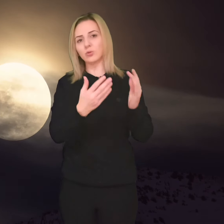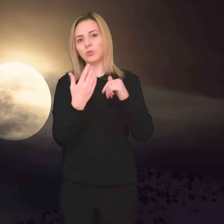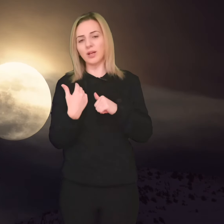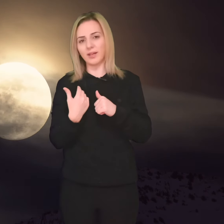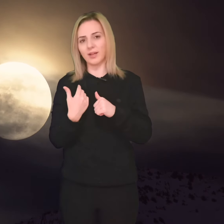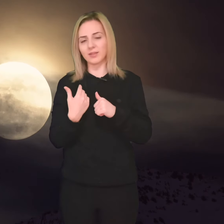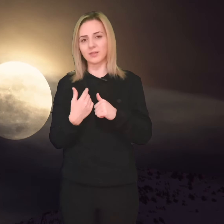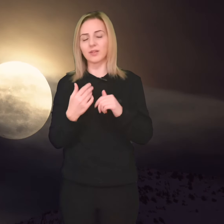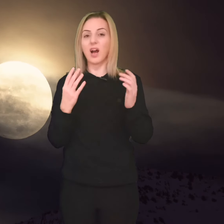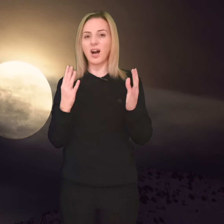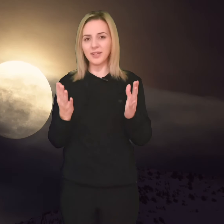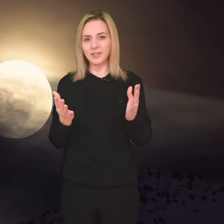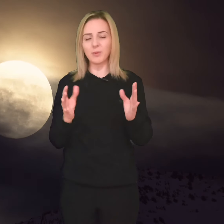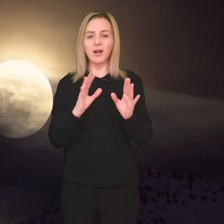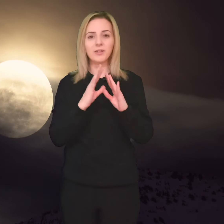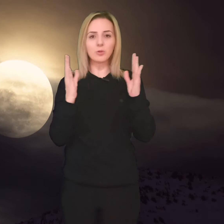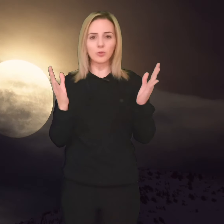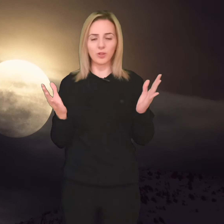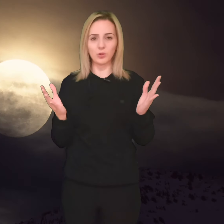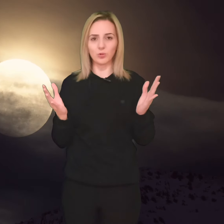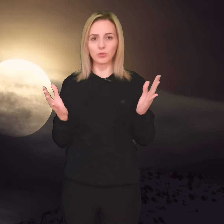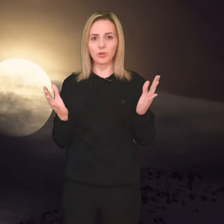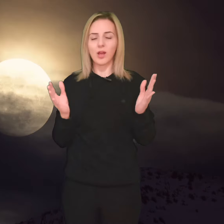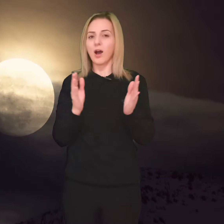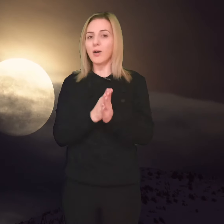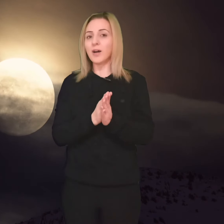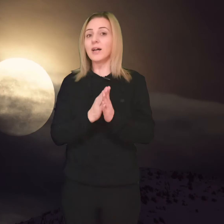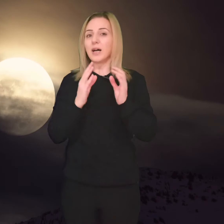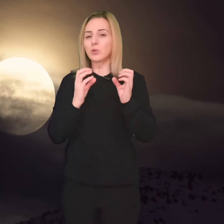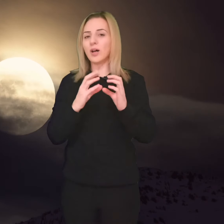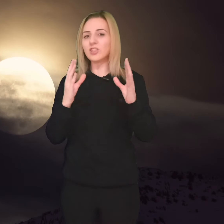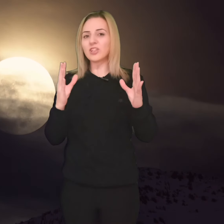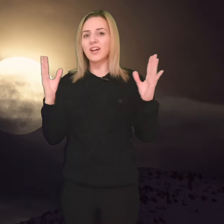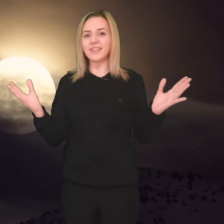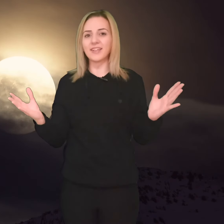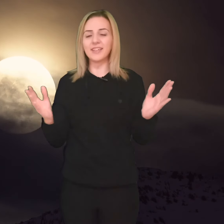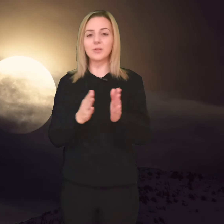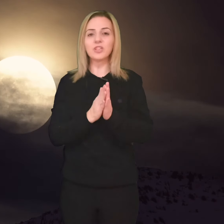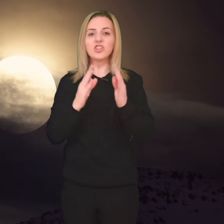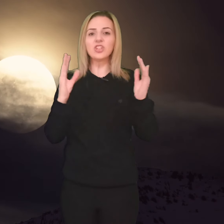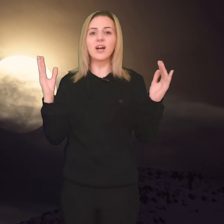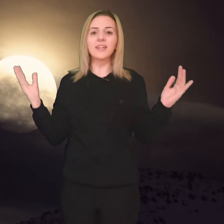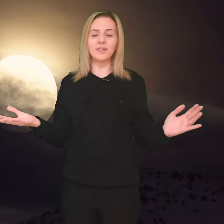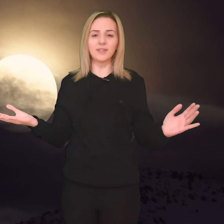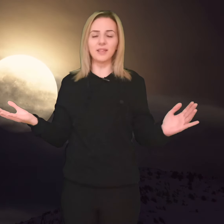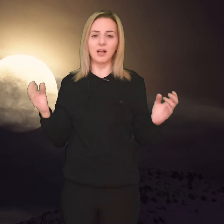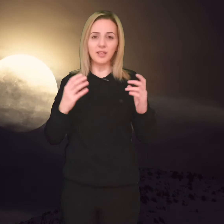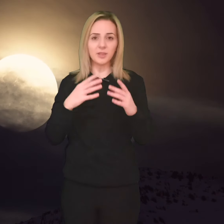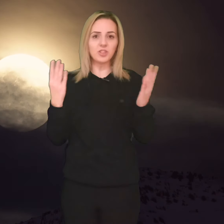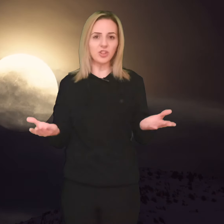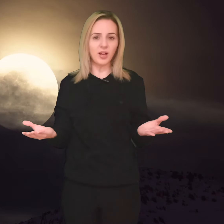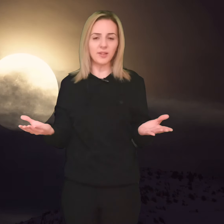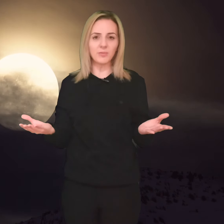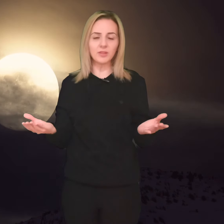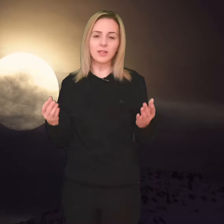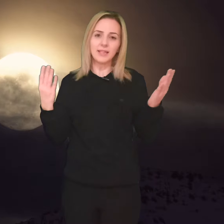ışığı dünyaya yansıtır. Ayna gibi ayna görevi görür. Ama doğal ışık kaynağı değildir. Bir ışık kaynağı da değildir. Ayna